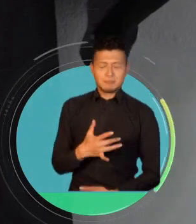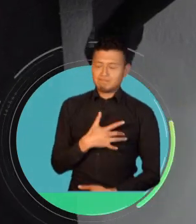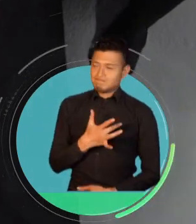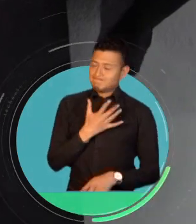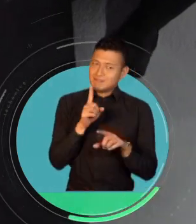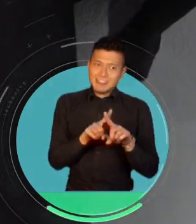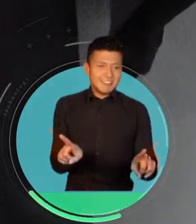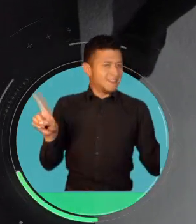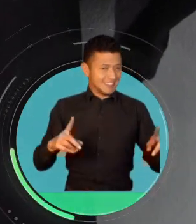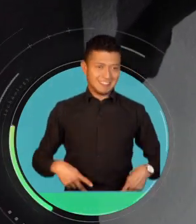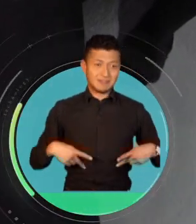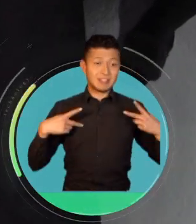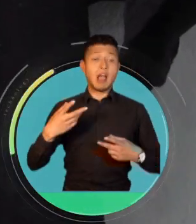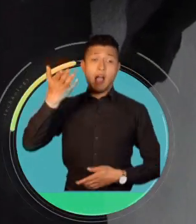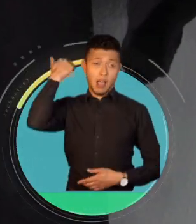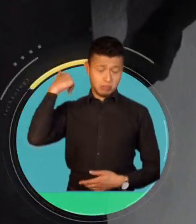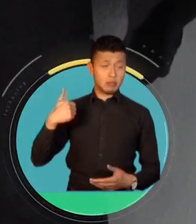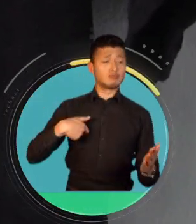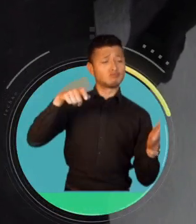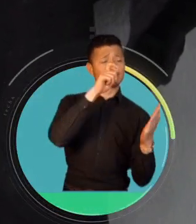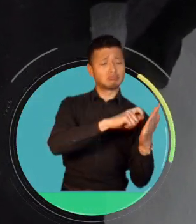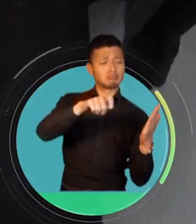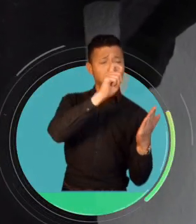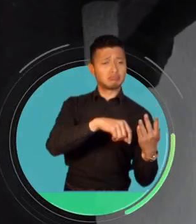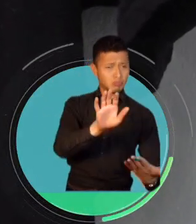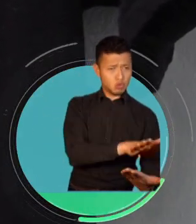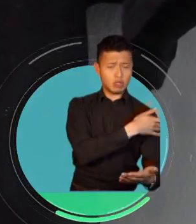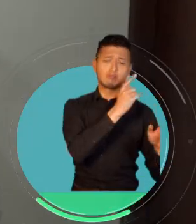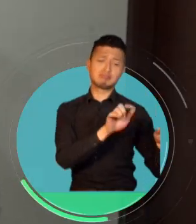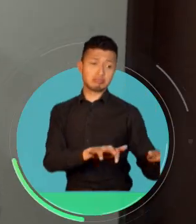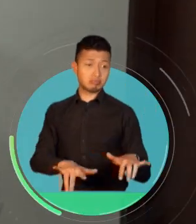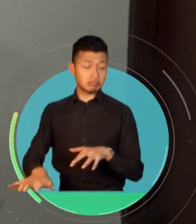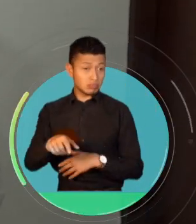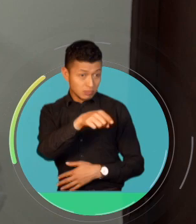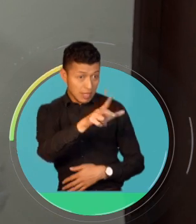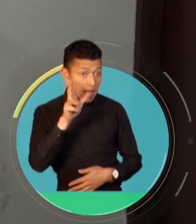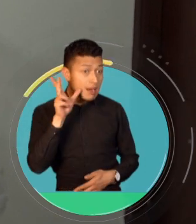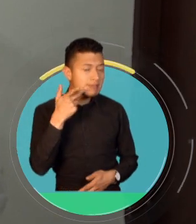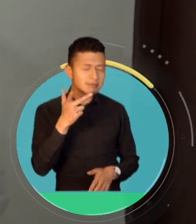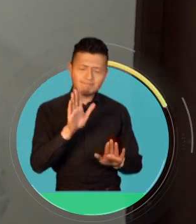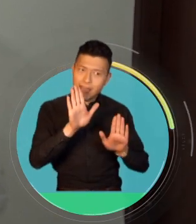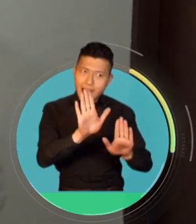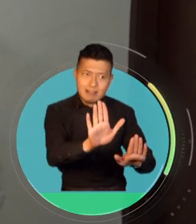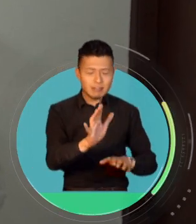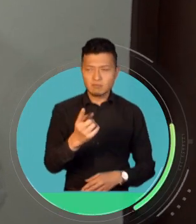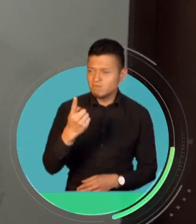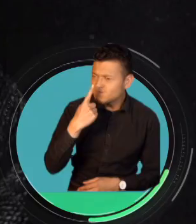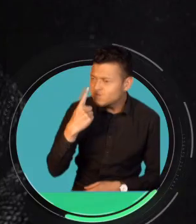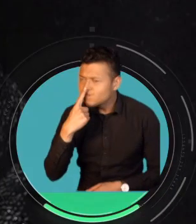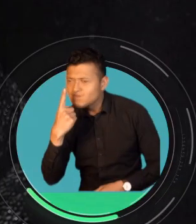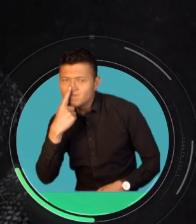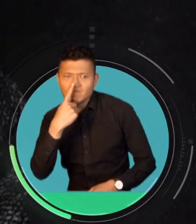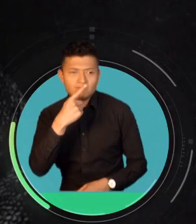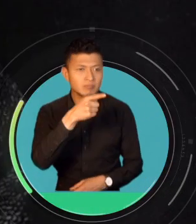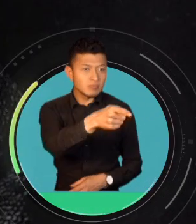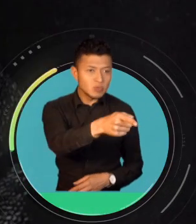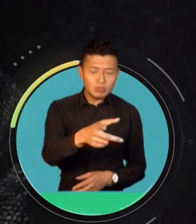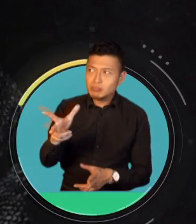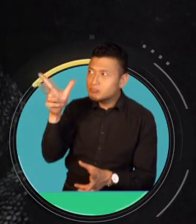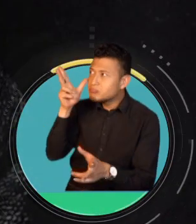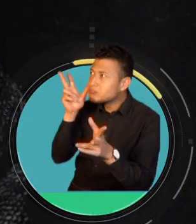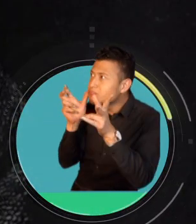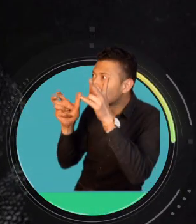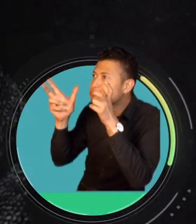la música de otra manera fui un gran compositor Cristian No pierdas jamás la